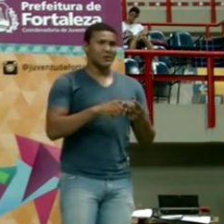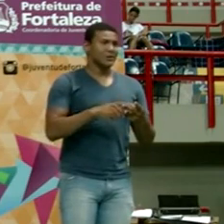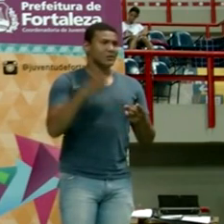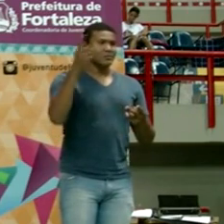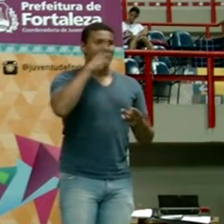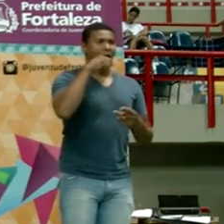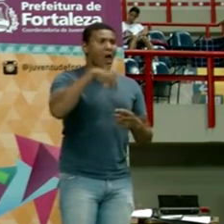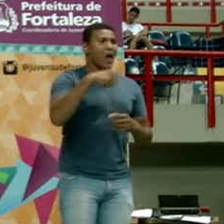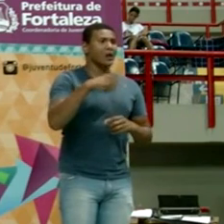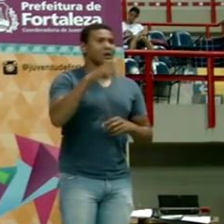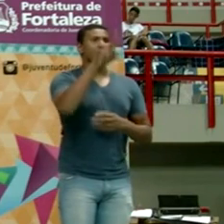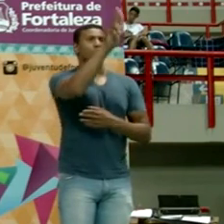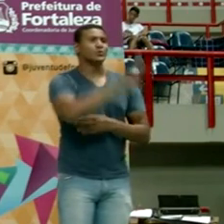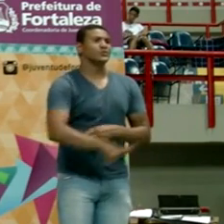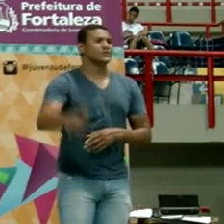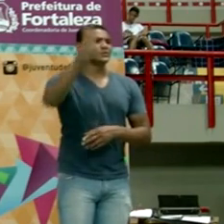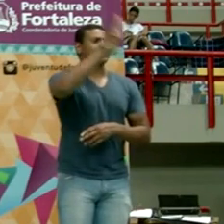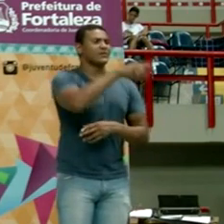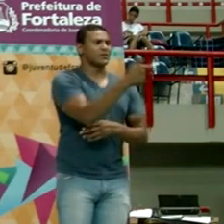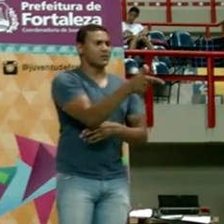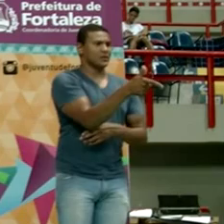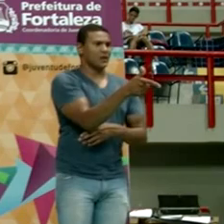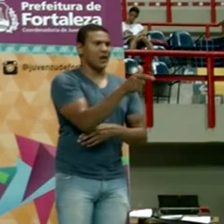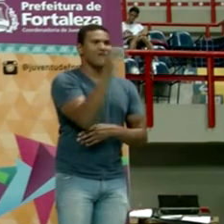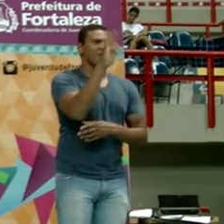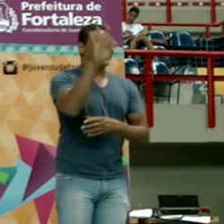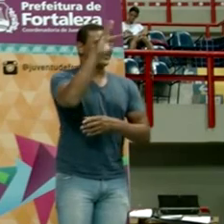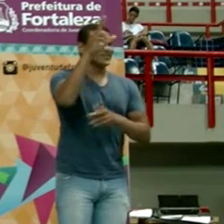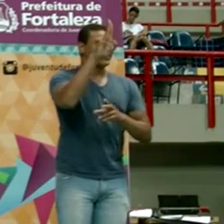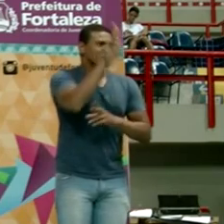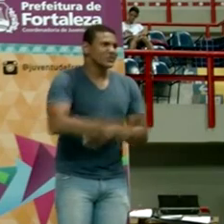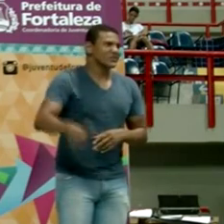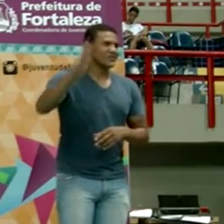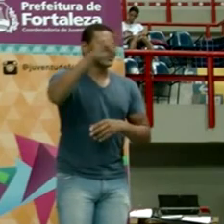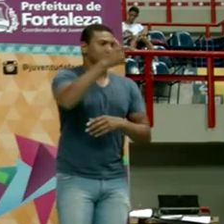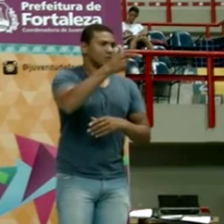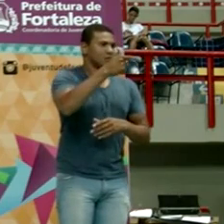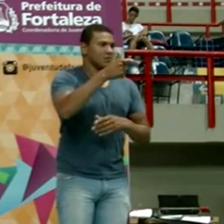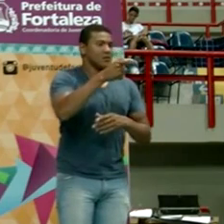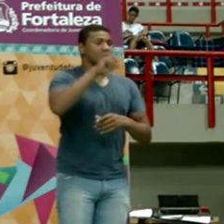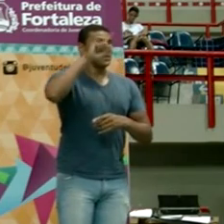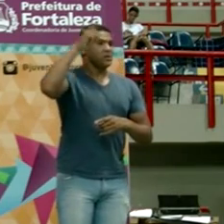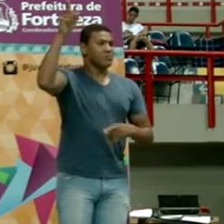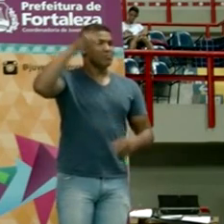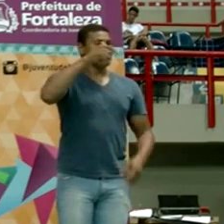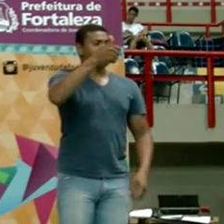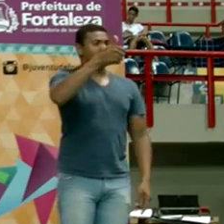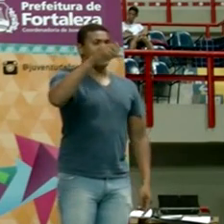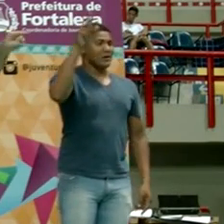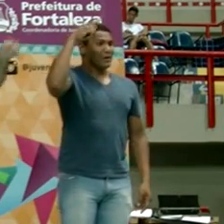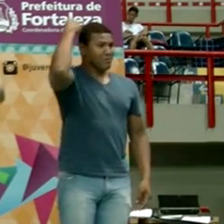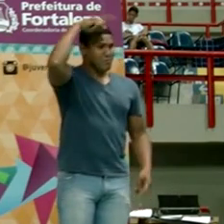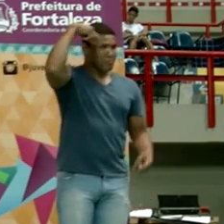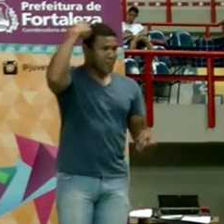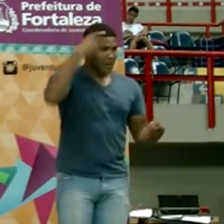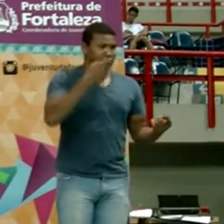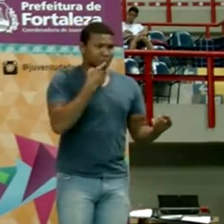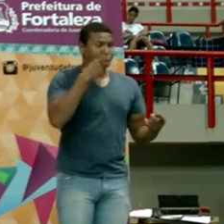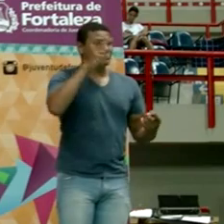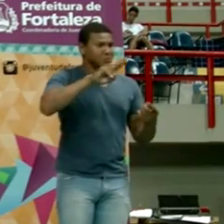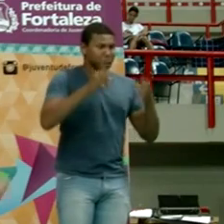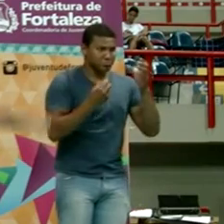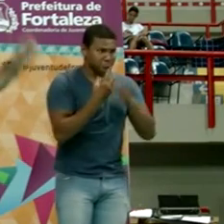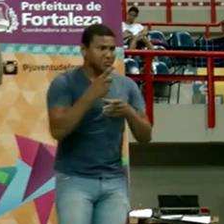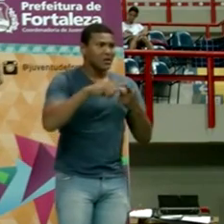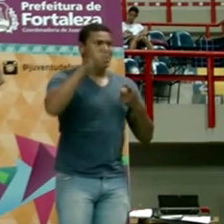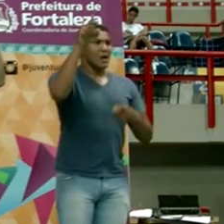no Brasil. Em 1550 se criou uma universidade no México. Se criou uma universidade no